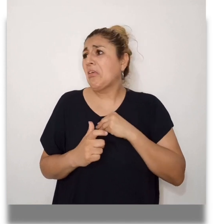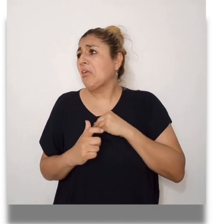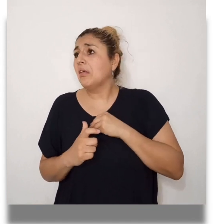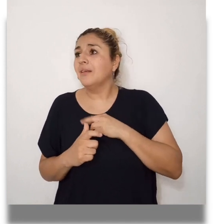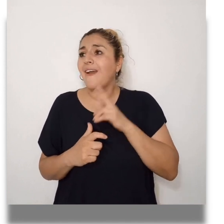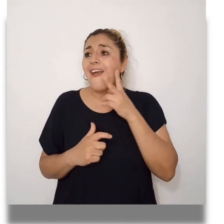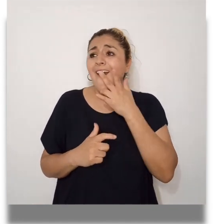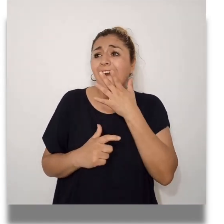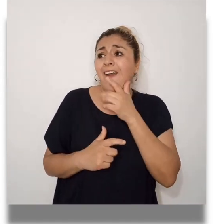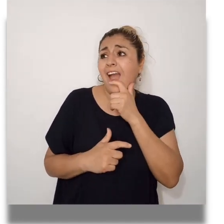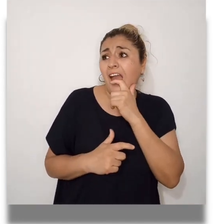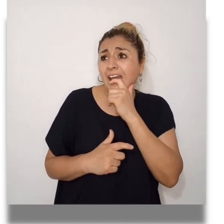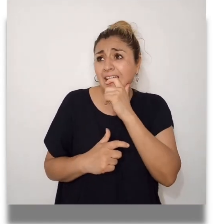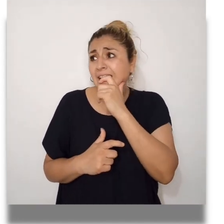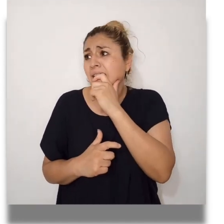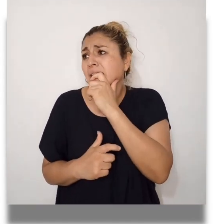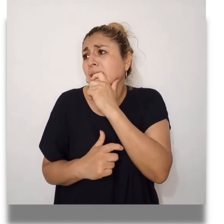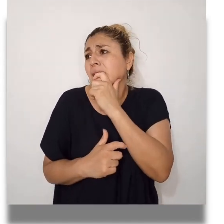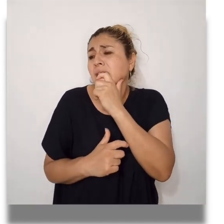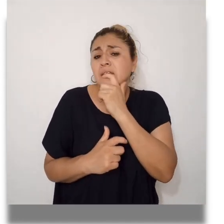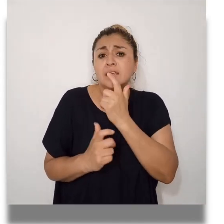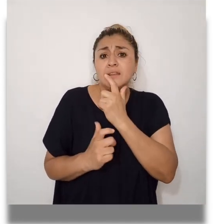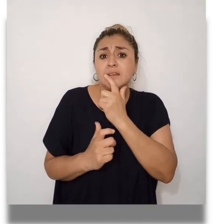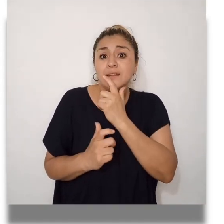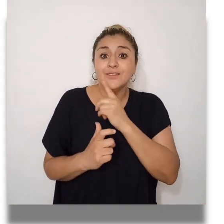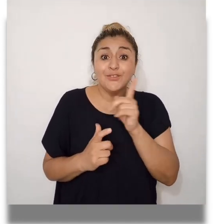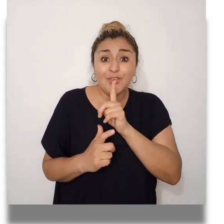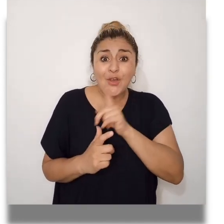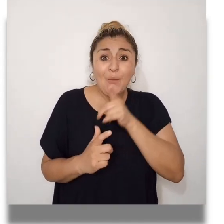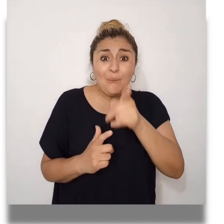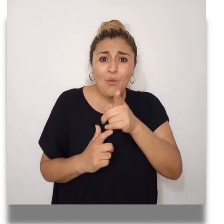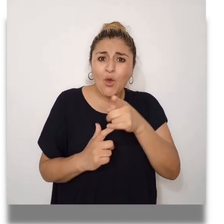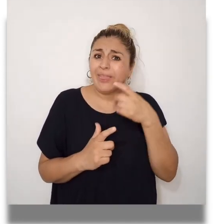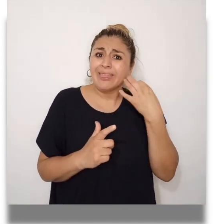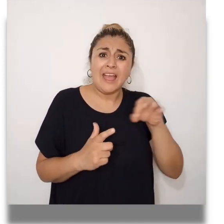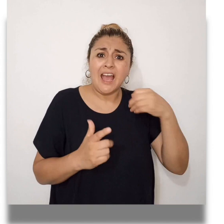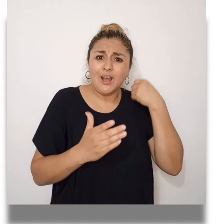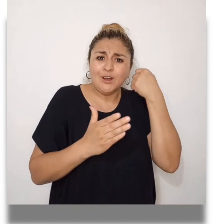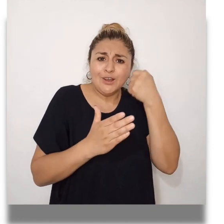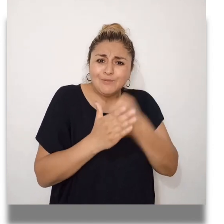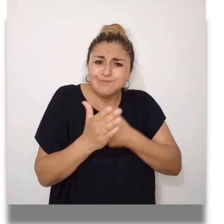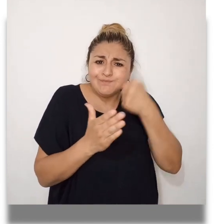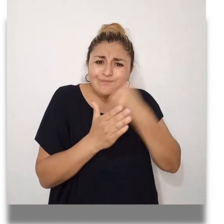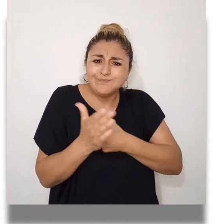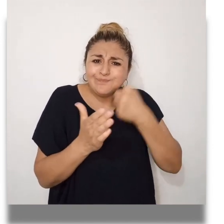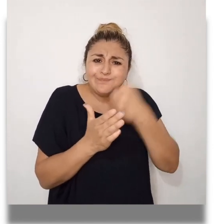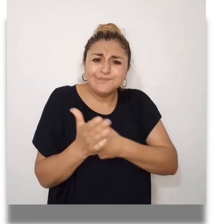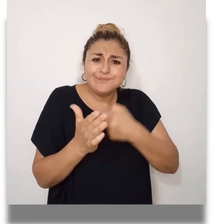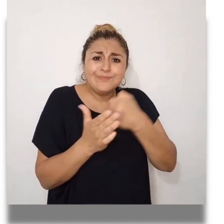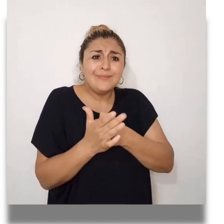temor de Jehová todo el tiempo. Amén.